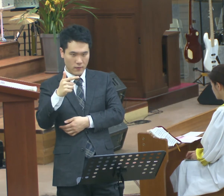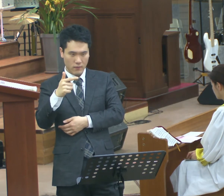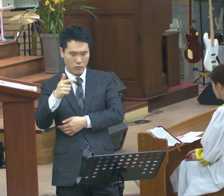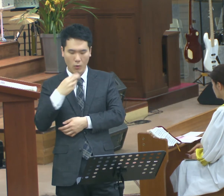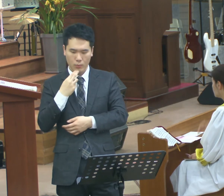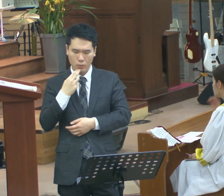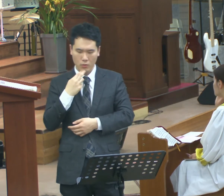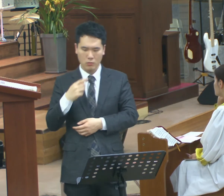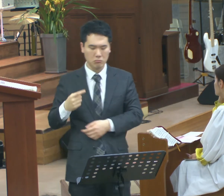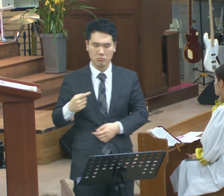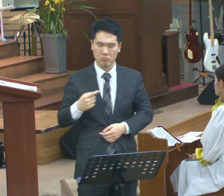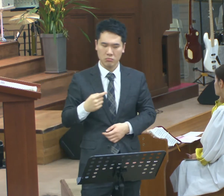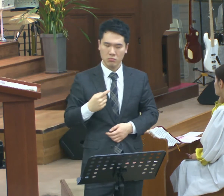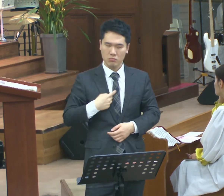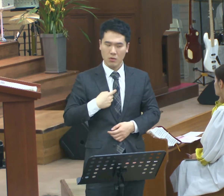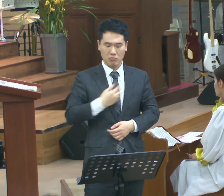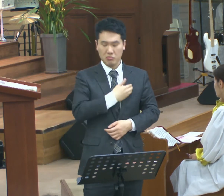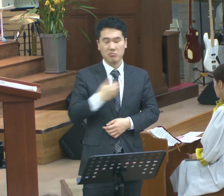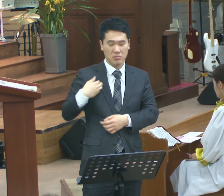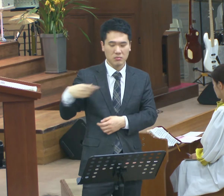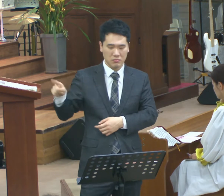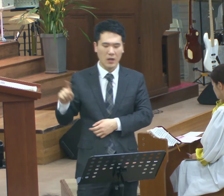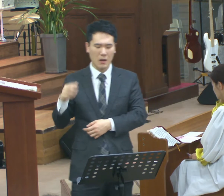그런데 달라스에서 그 고생을 한 적이 있어요.